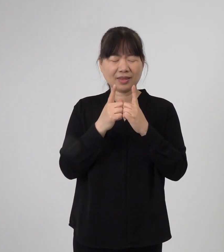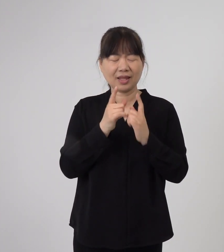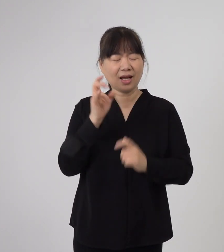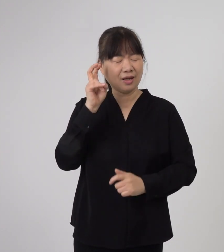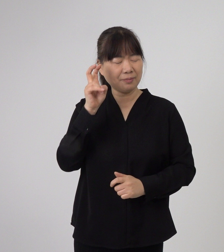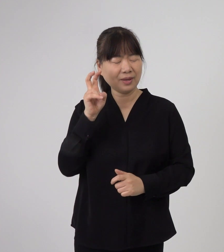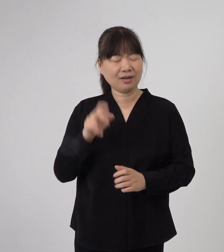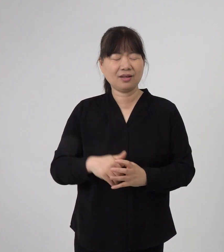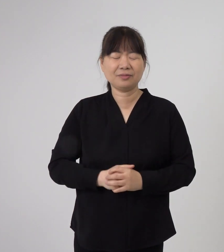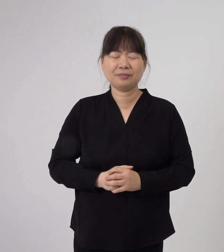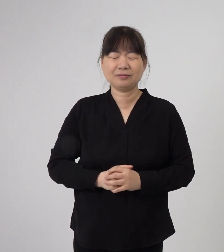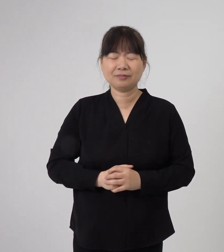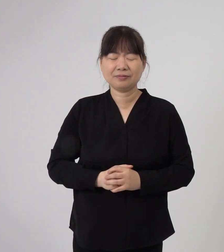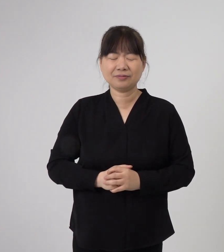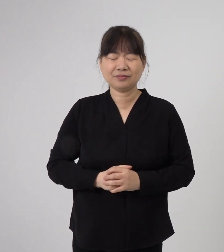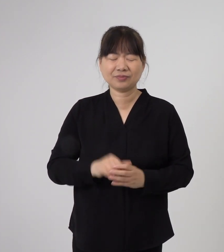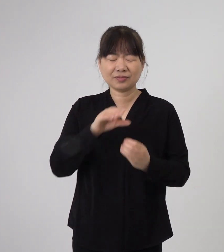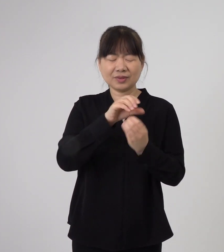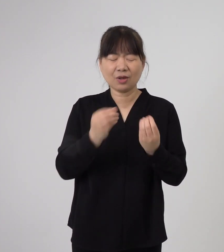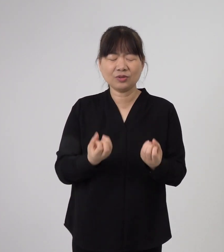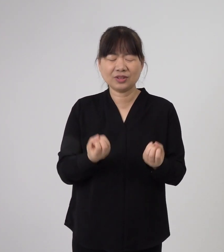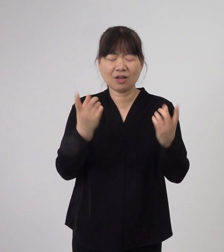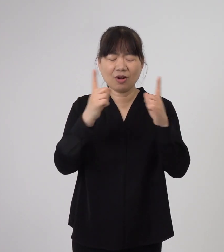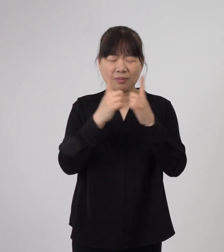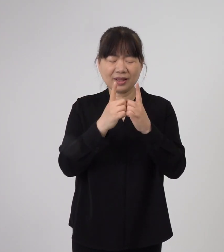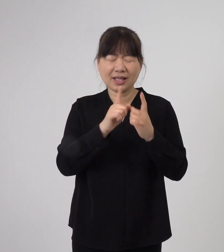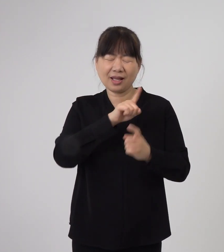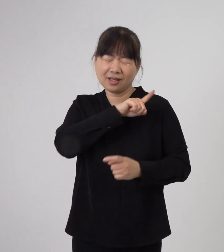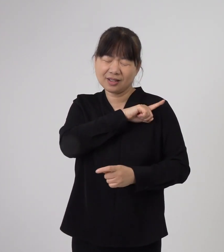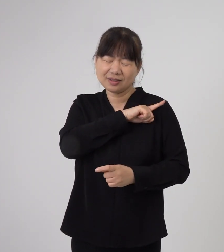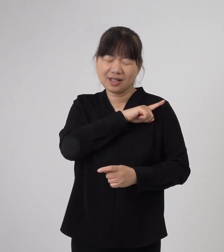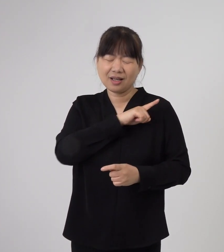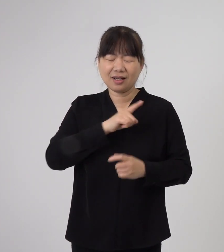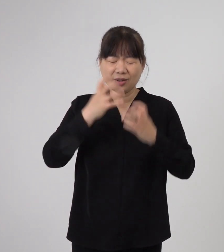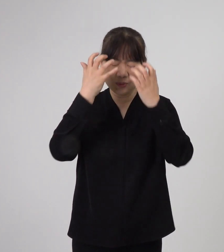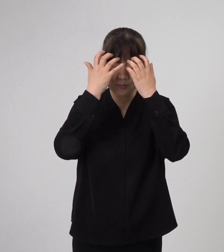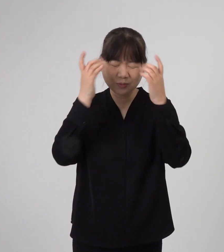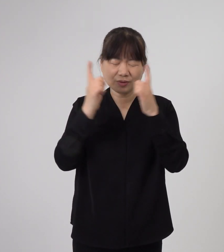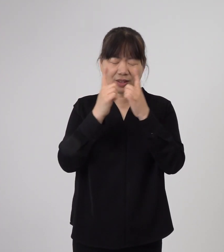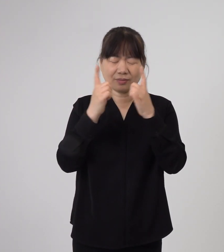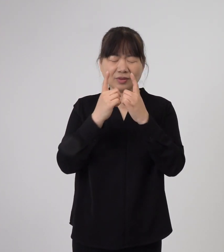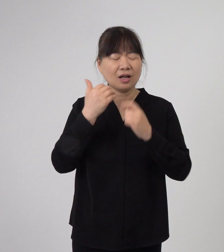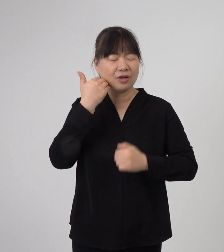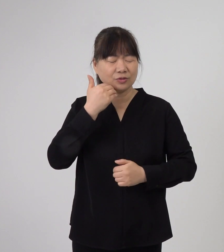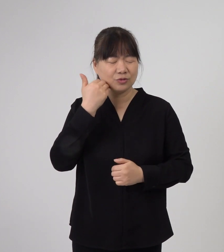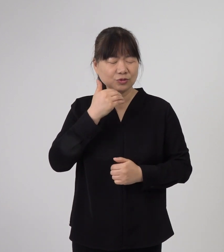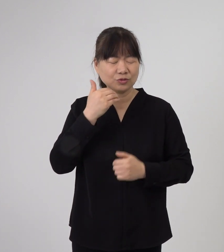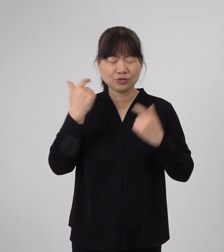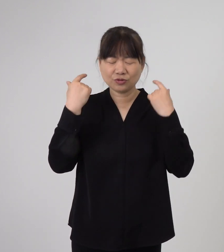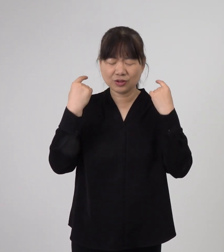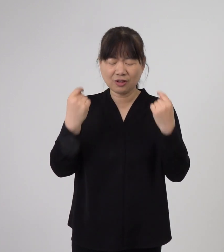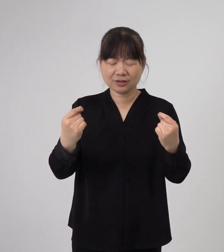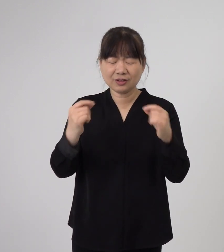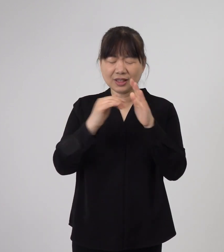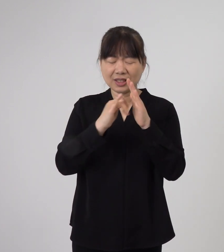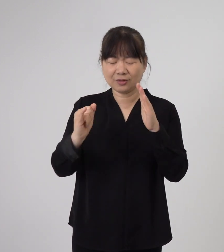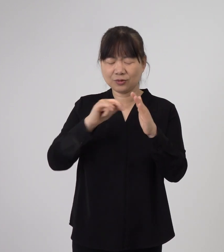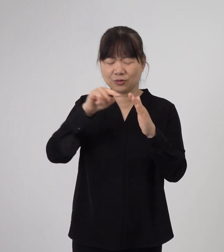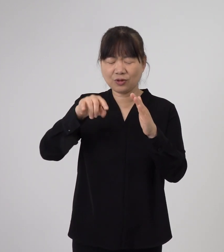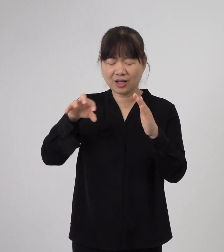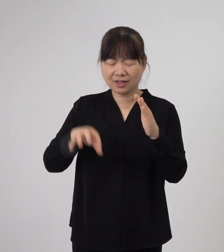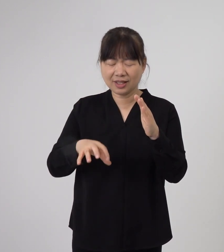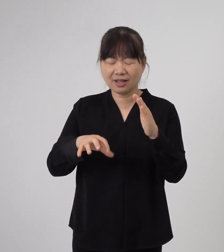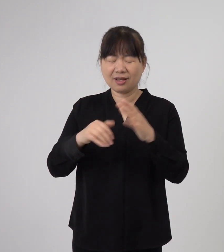됩니다. 명절이 되면 가장 고통 겪고 있는 분들이 아직도 가족들